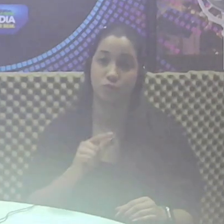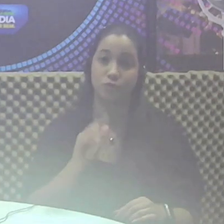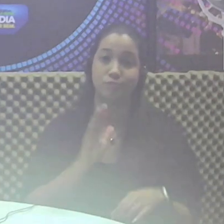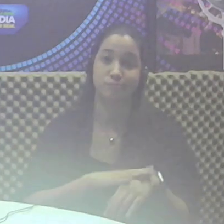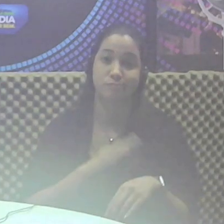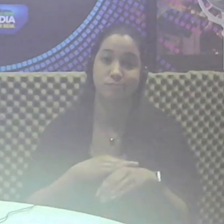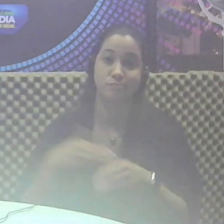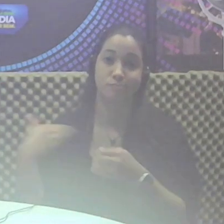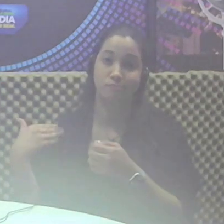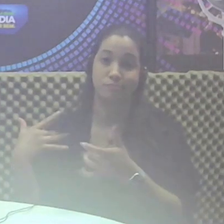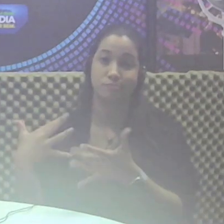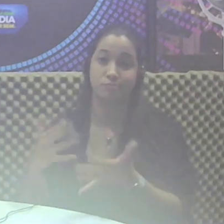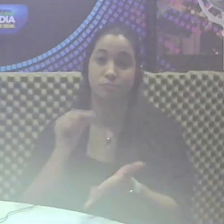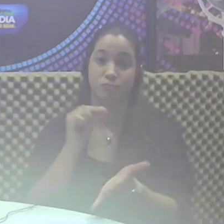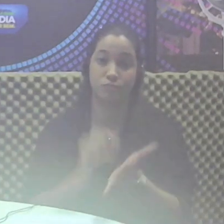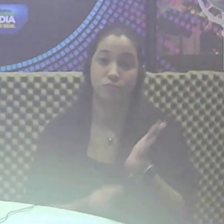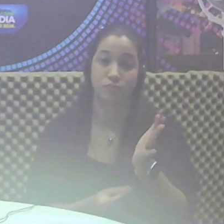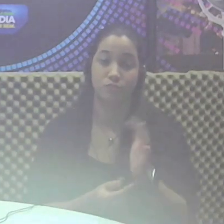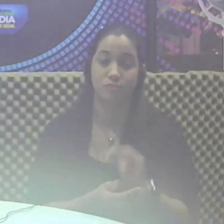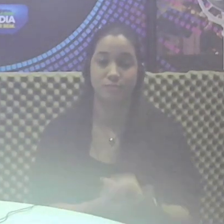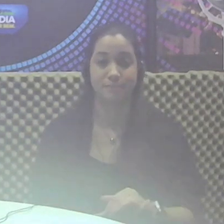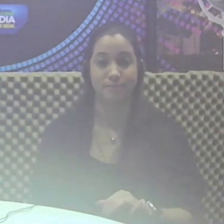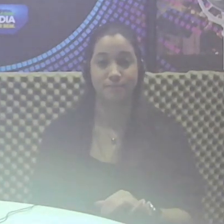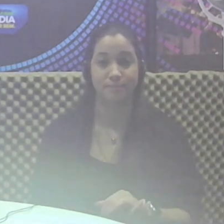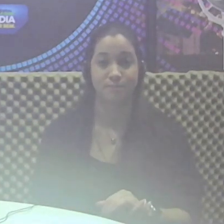ordem de inscrição cronológica.